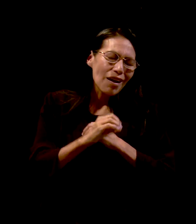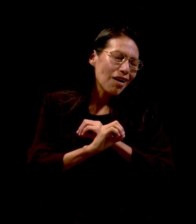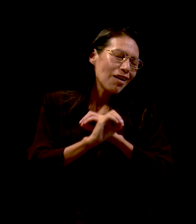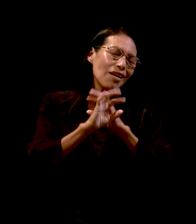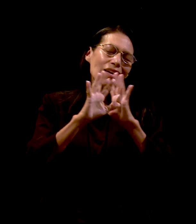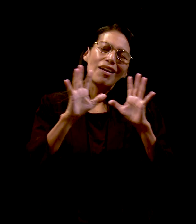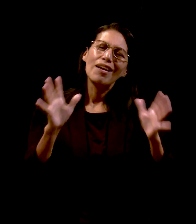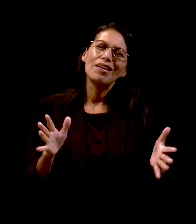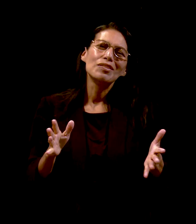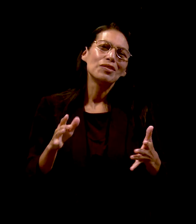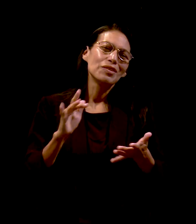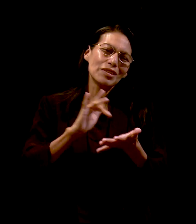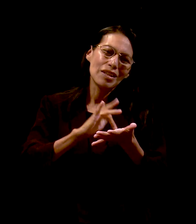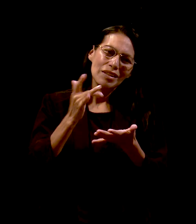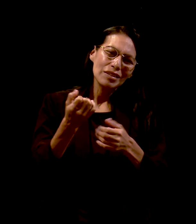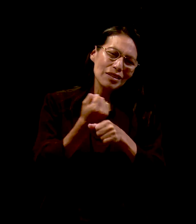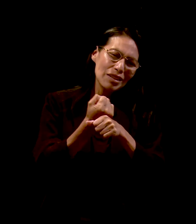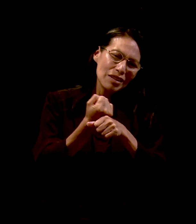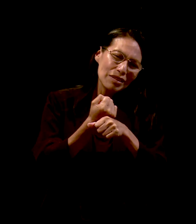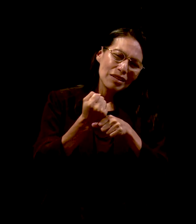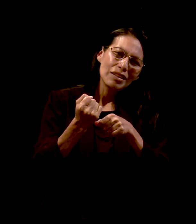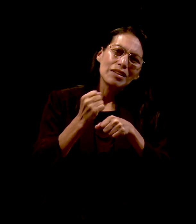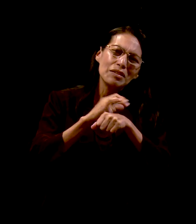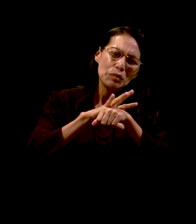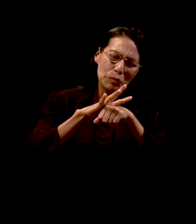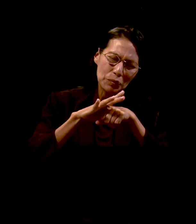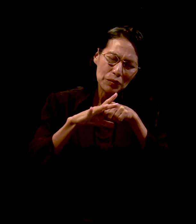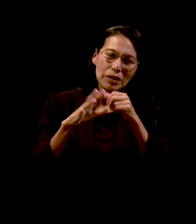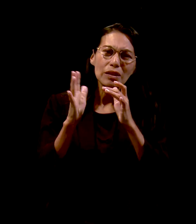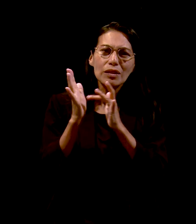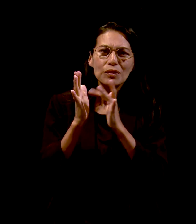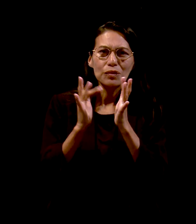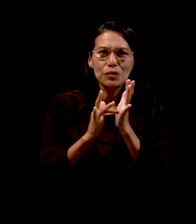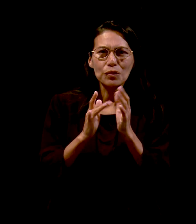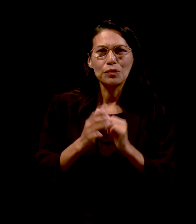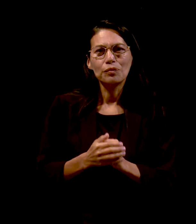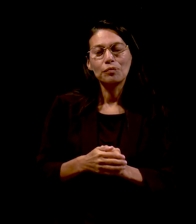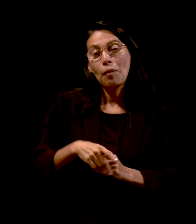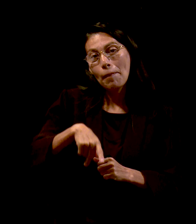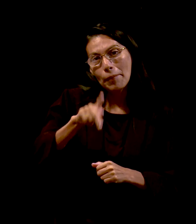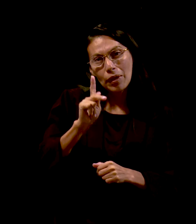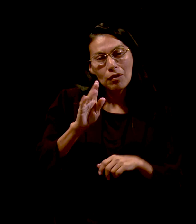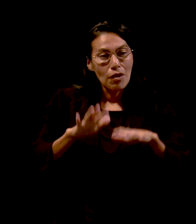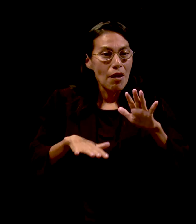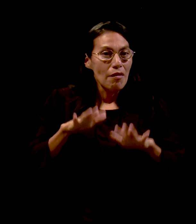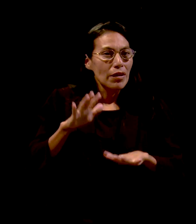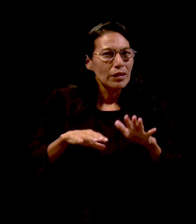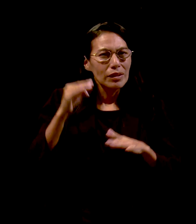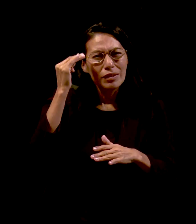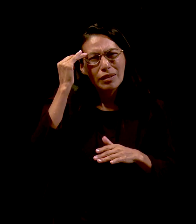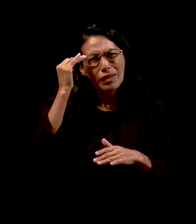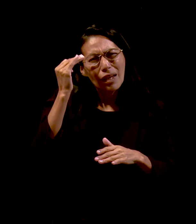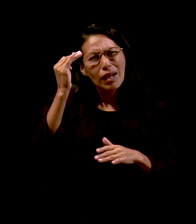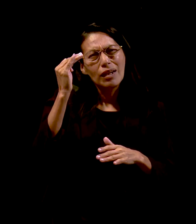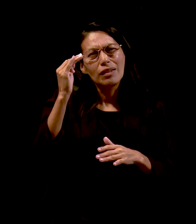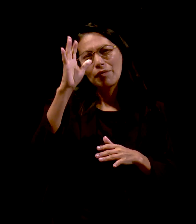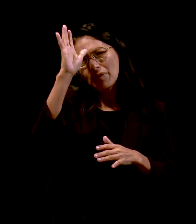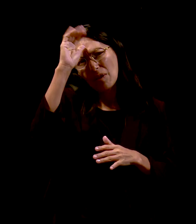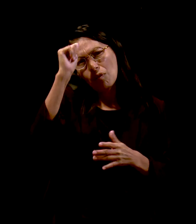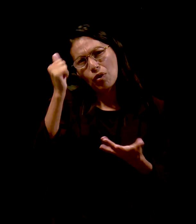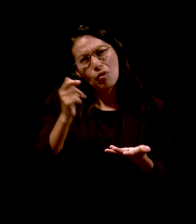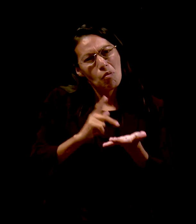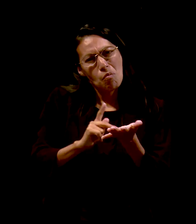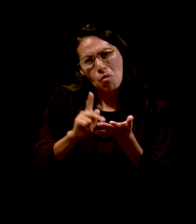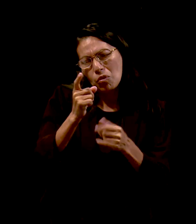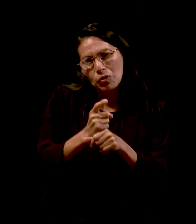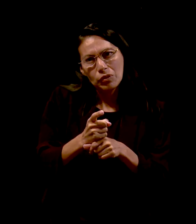hijo pero hay veces que se tarda conforme a la voluntad de dios usted tiene una experiencia al